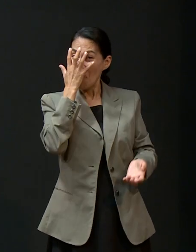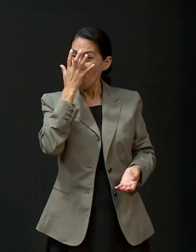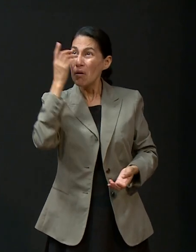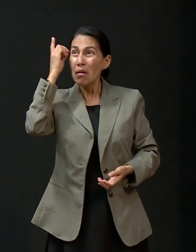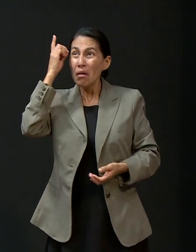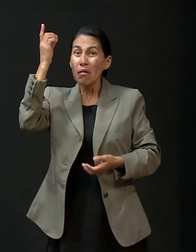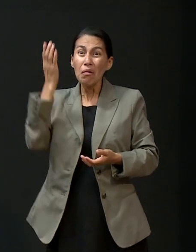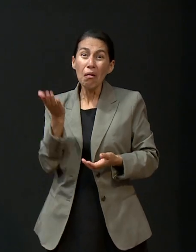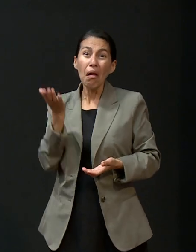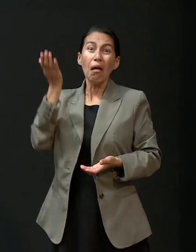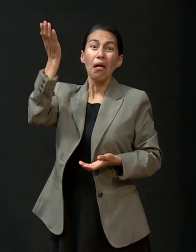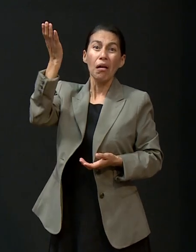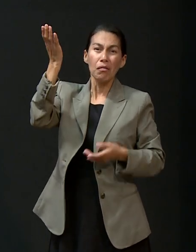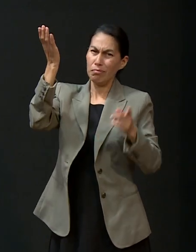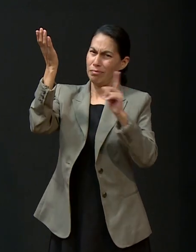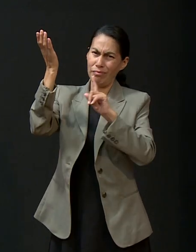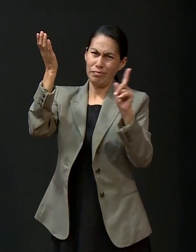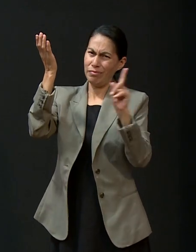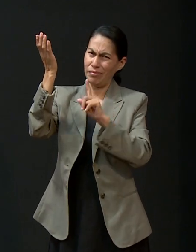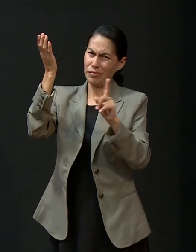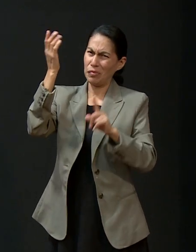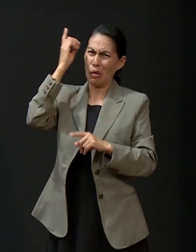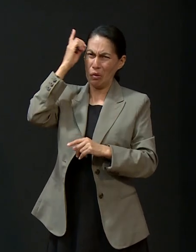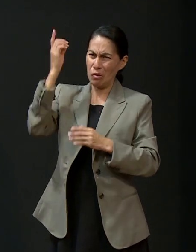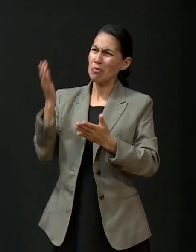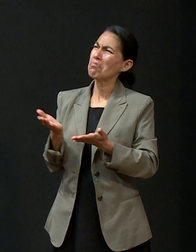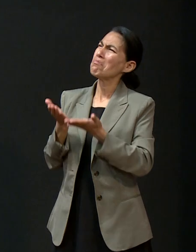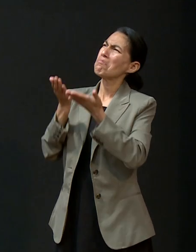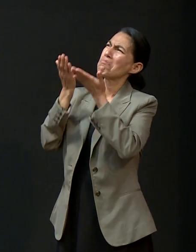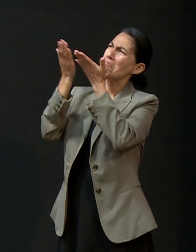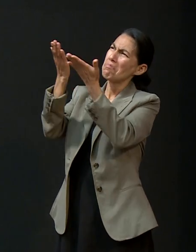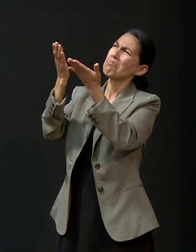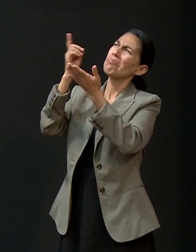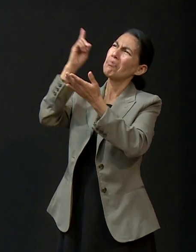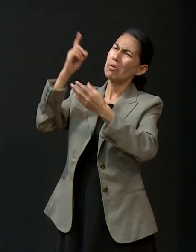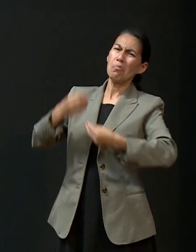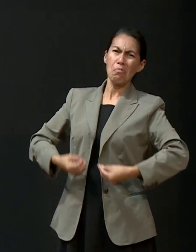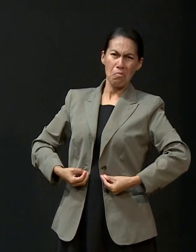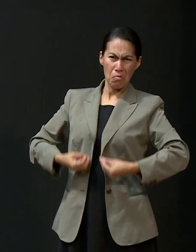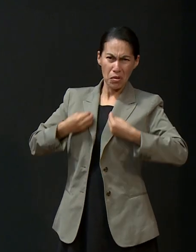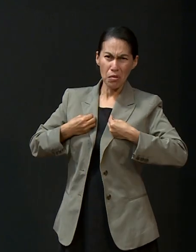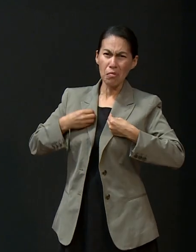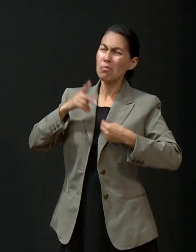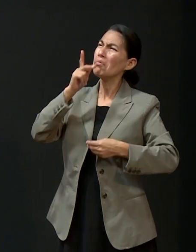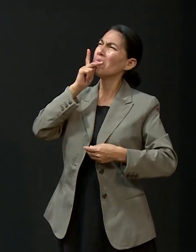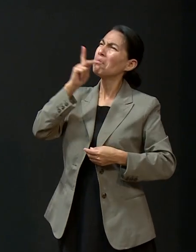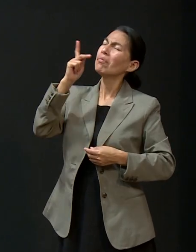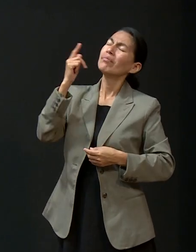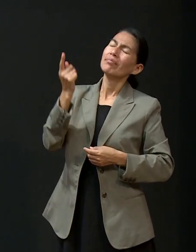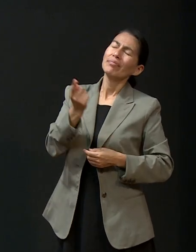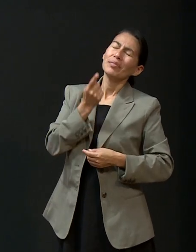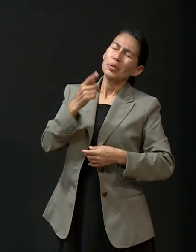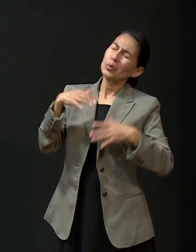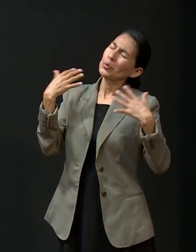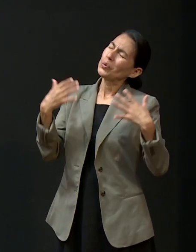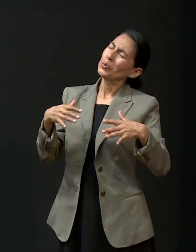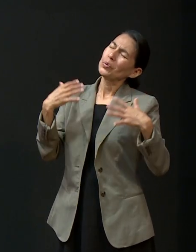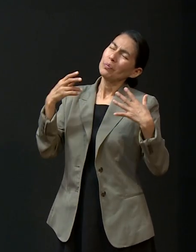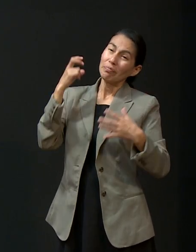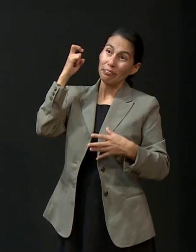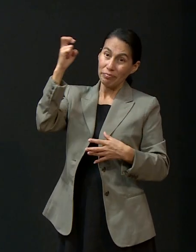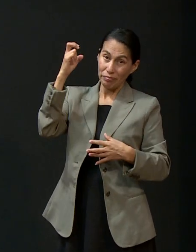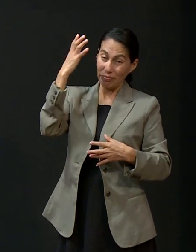Avergonzarnos Jamás Por levantar A Cristo Al Dios vivo Al Dios Un Padre eterno